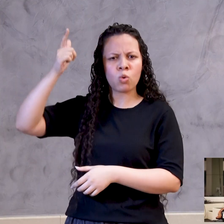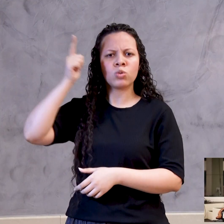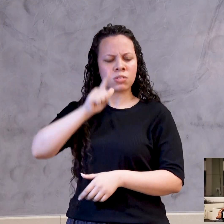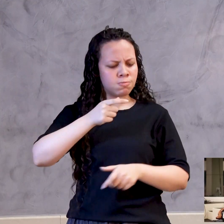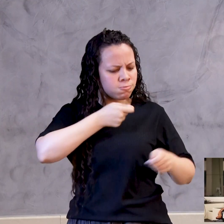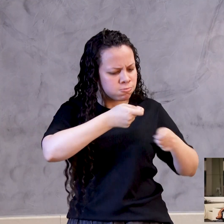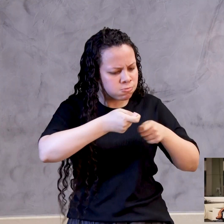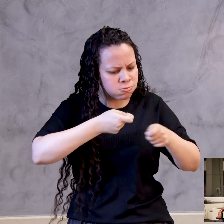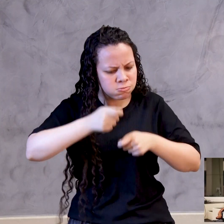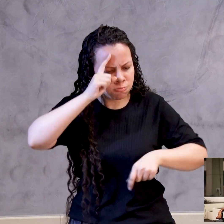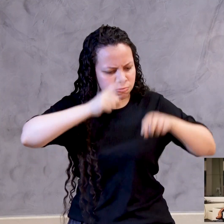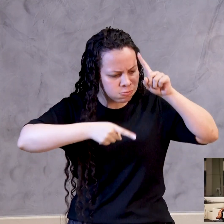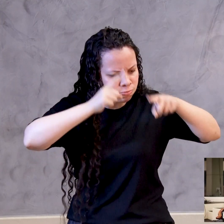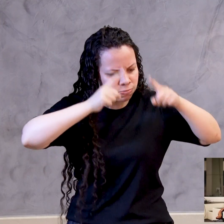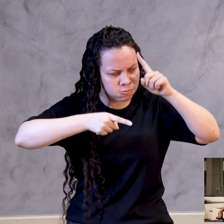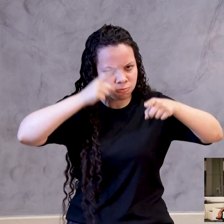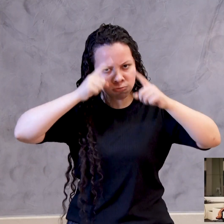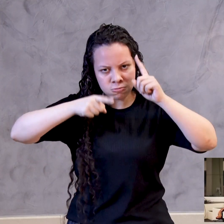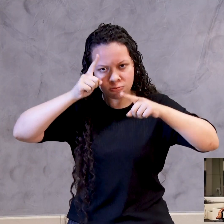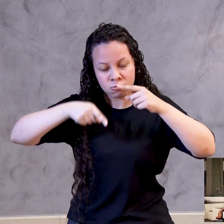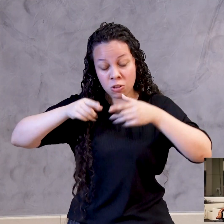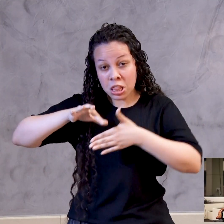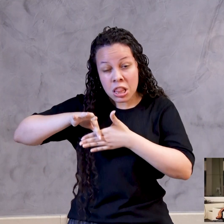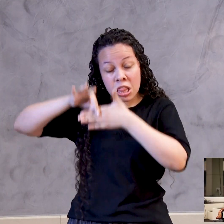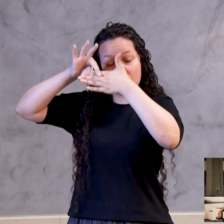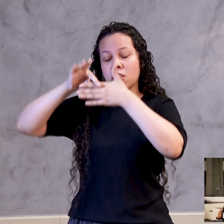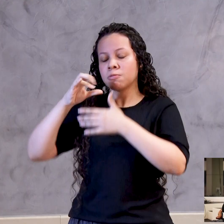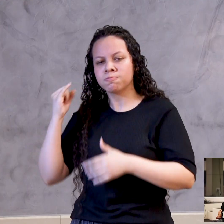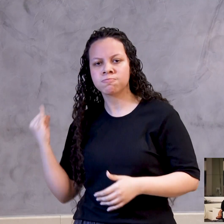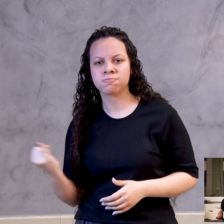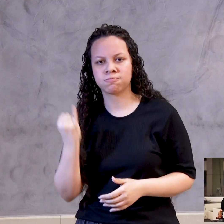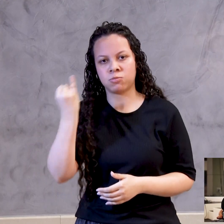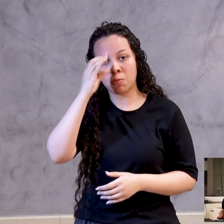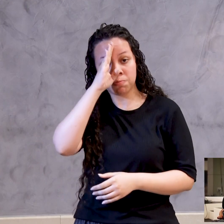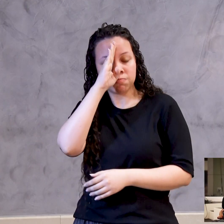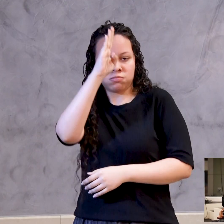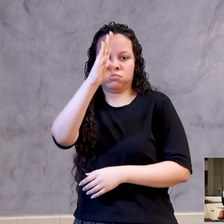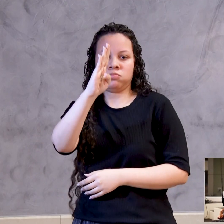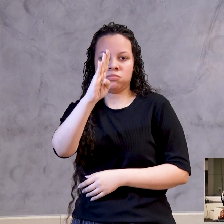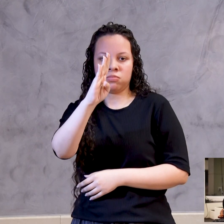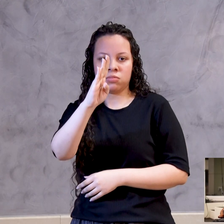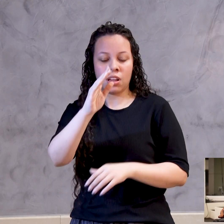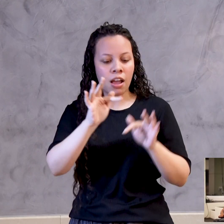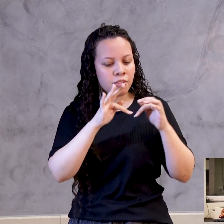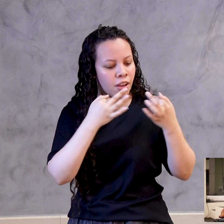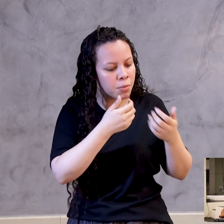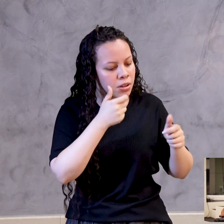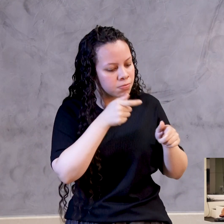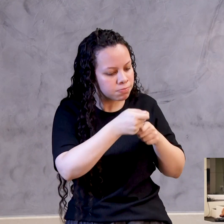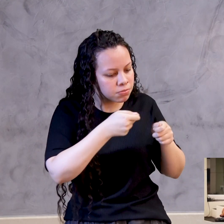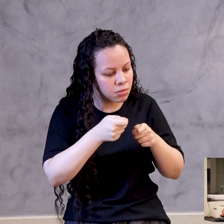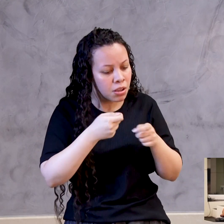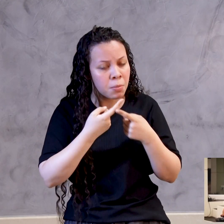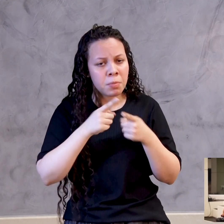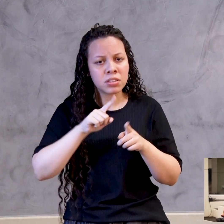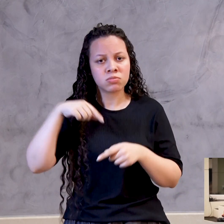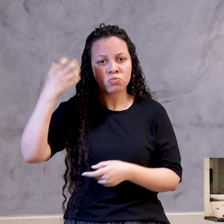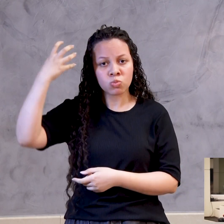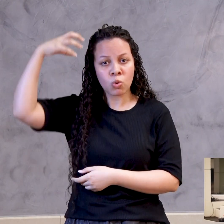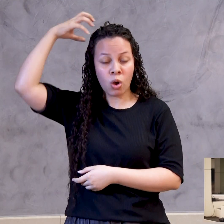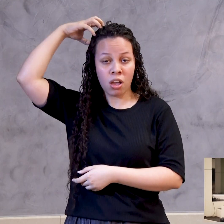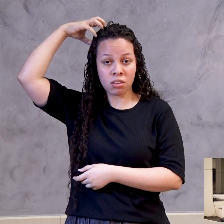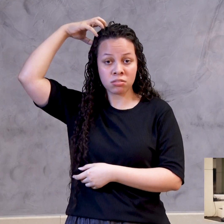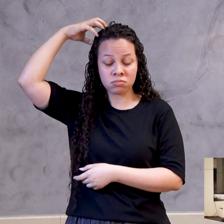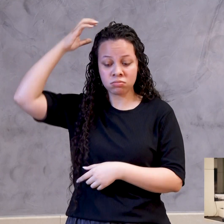grandes patriarcas, dominaram suas famílias. Daqui a pouco nós vimos reis com grandes domínios, mas os homens